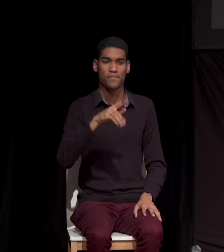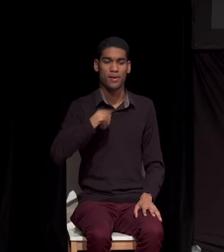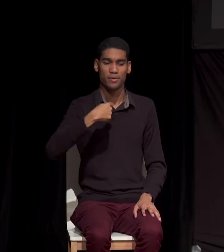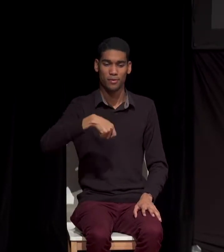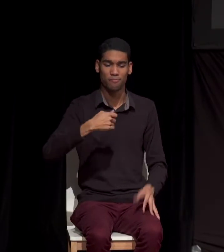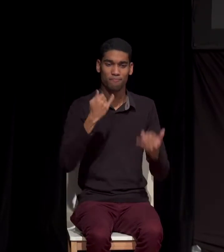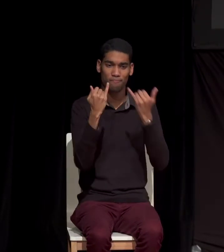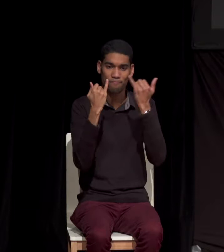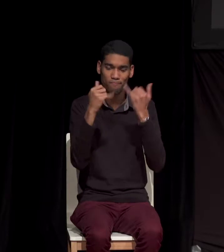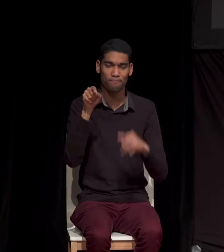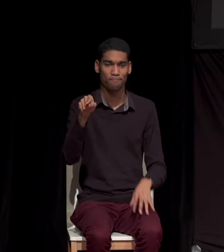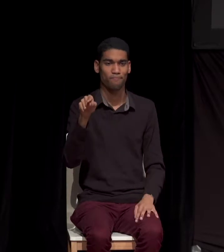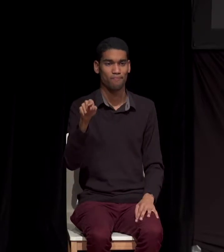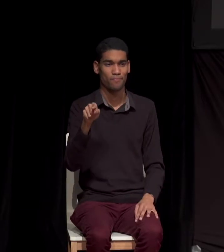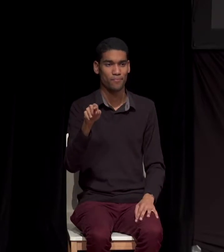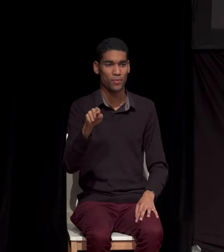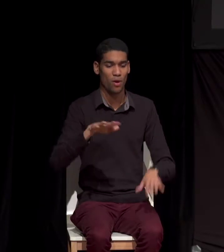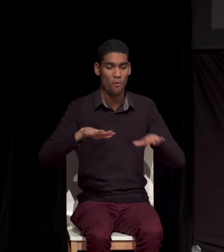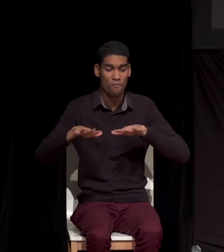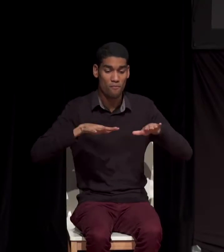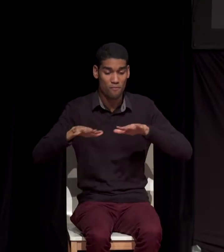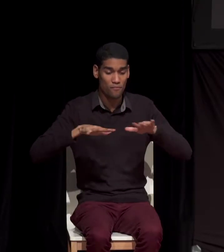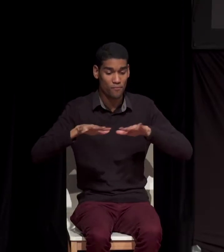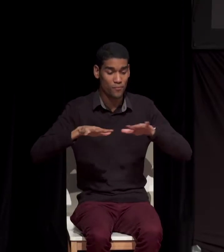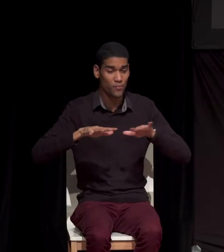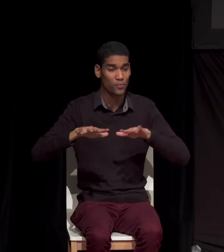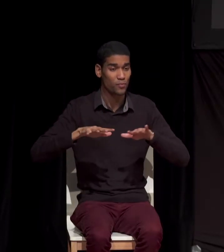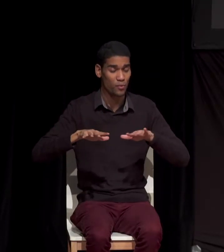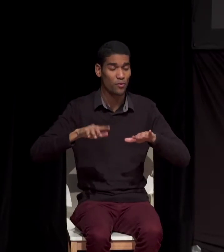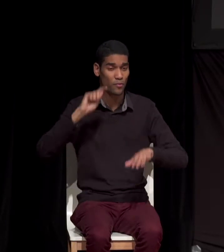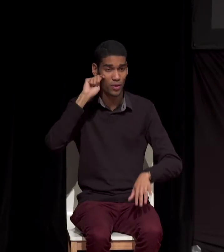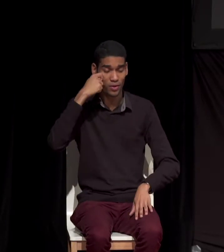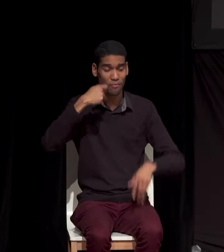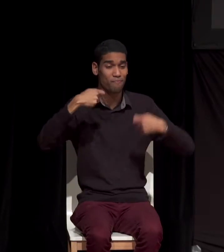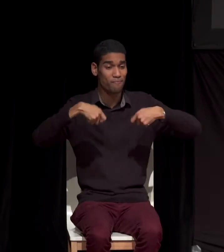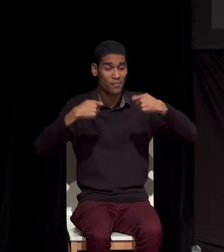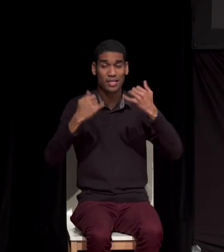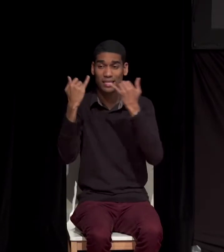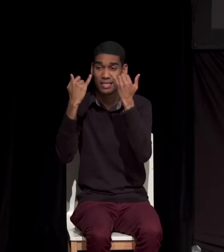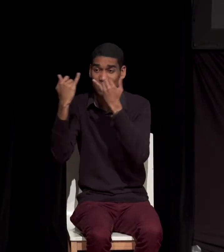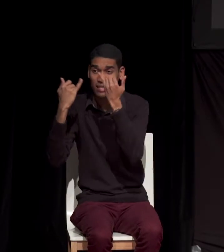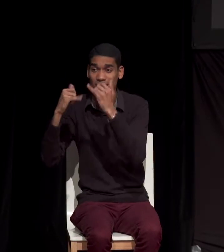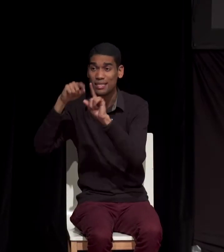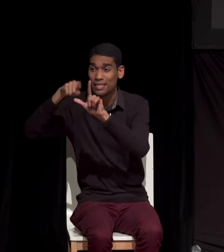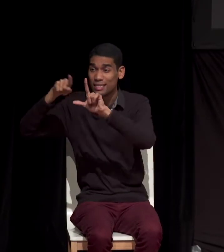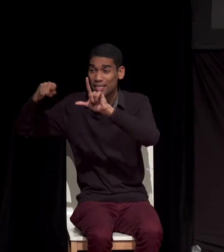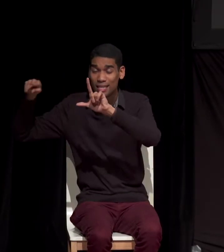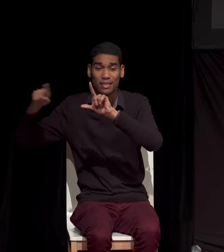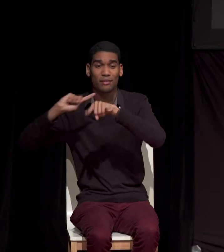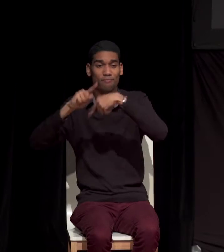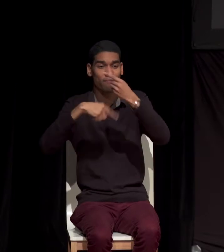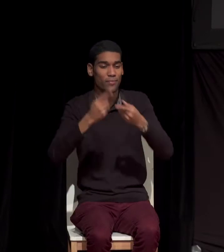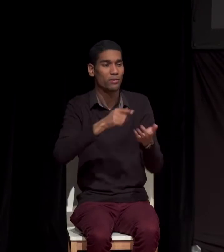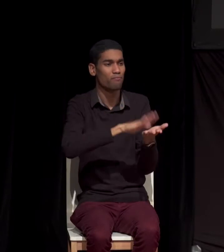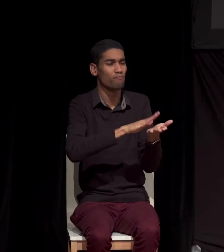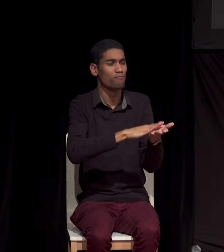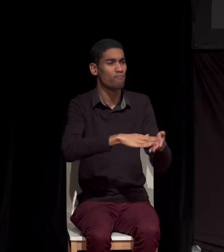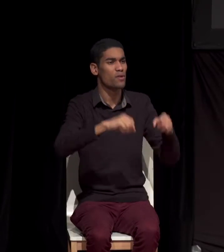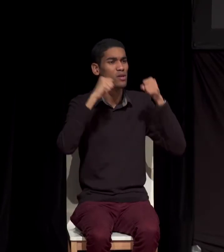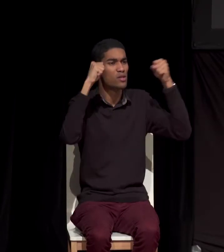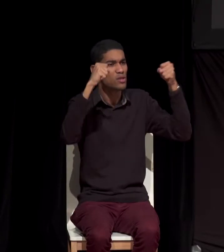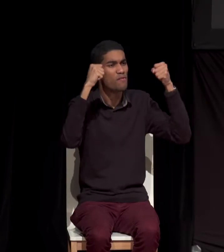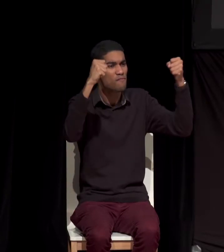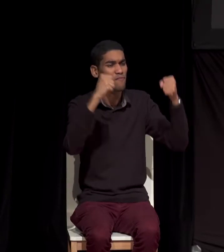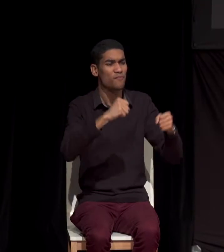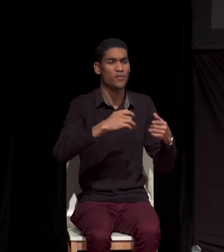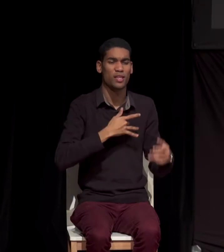O movimento negro ele precisa dos dados para a gente reivindicar saúde, políticas de